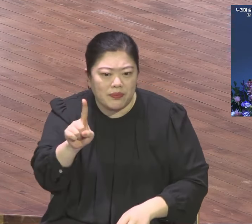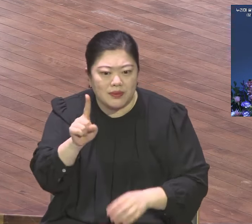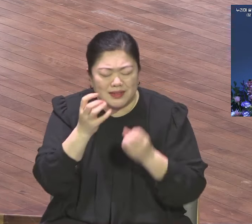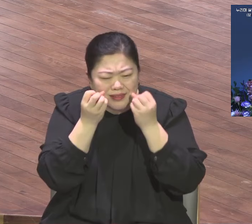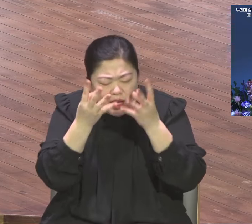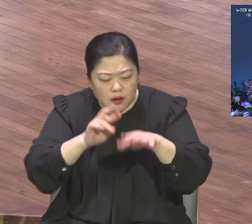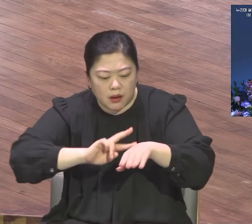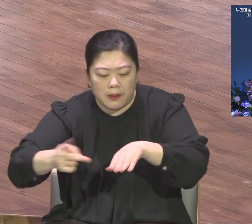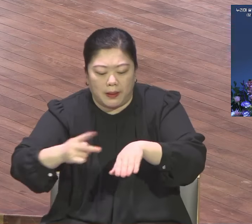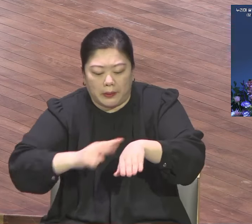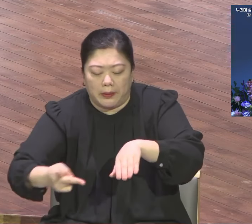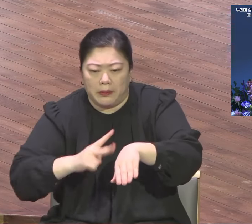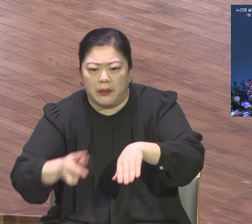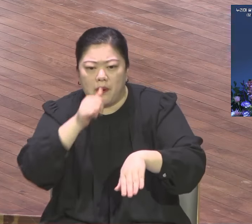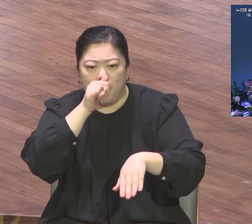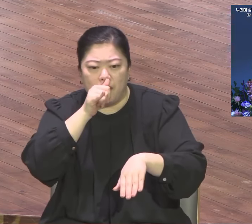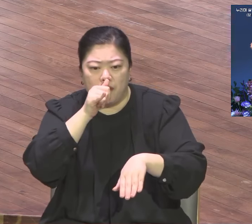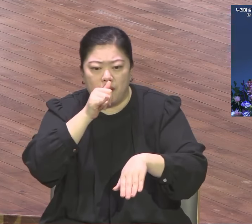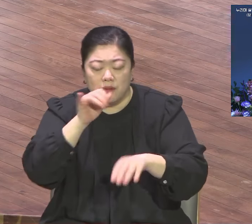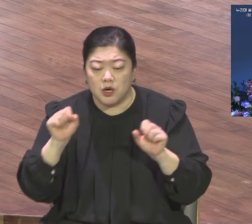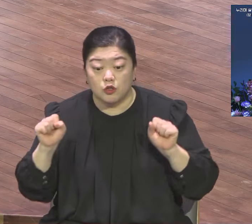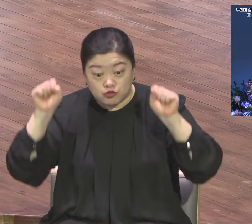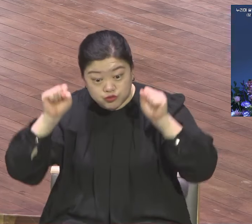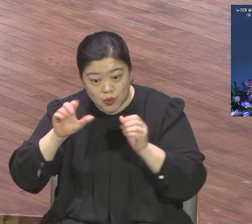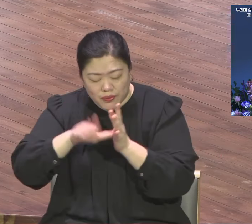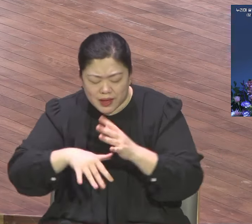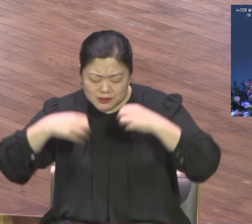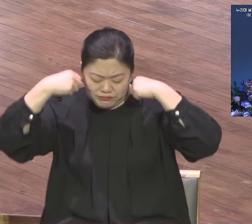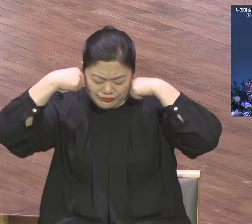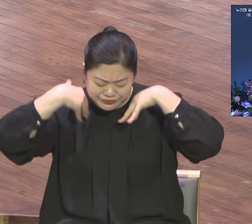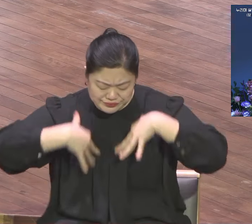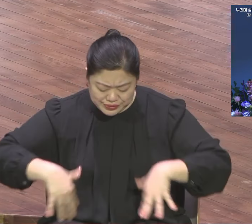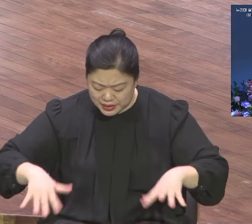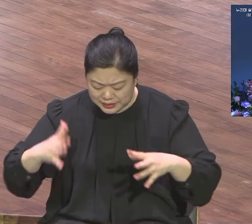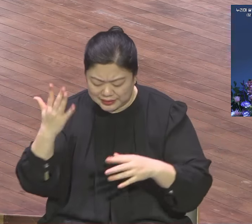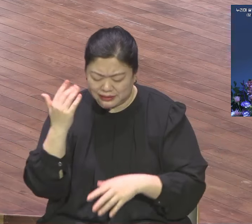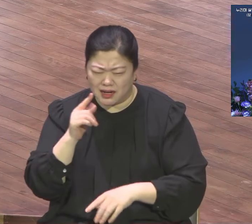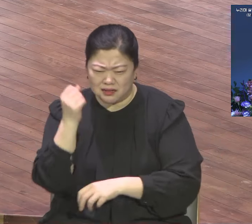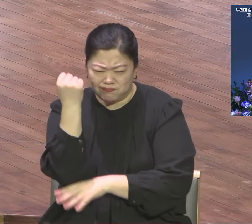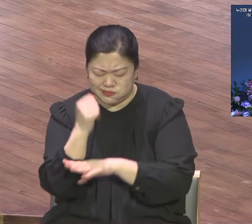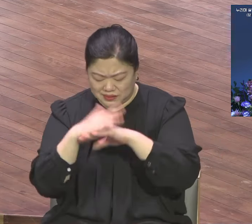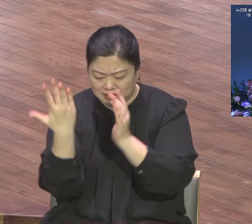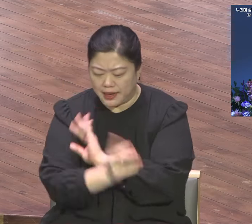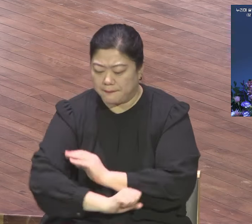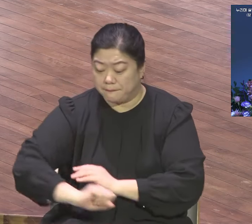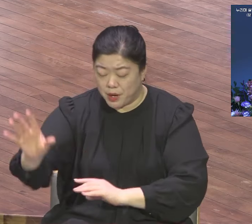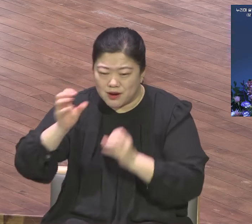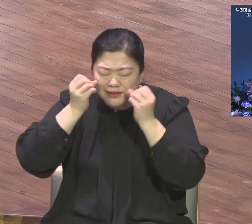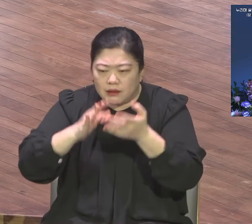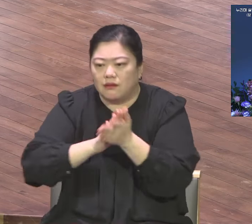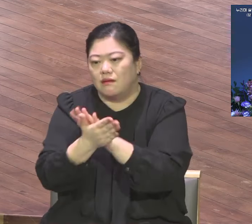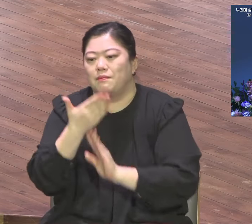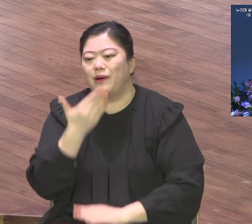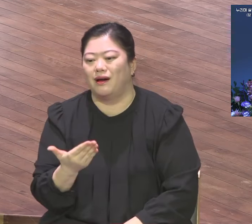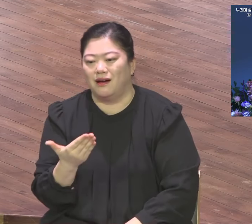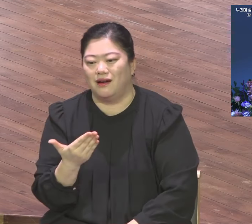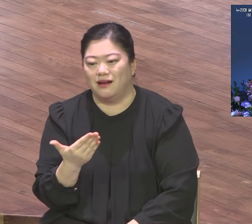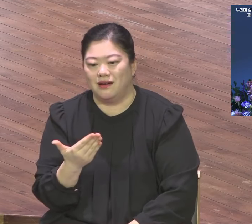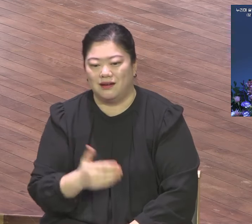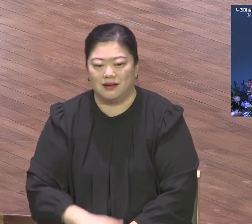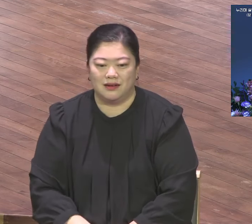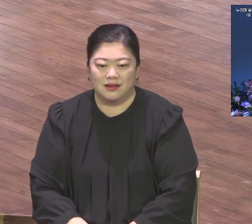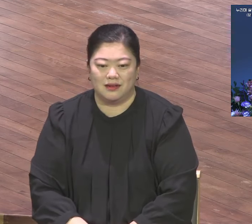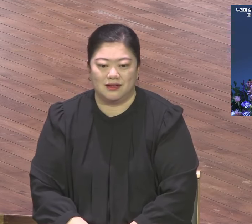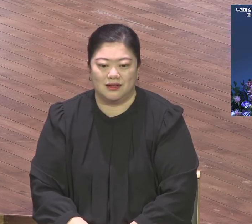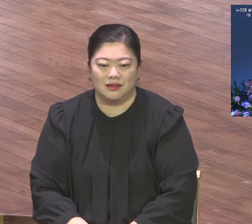말이에요. 나온데 그 운동하면 그게 내 거 되고 운동 안 하면 다 없어져 버려. 운동하면 자식이 돼가지고 하,